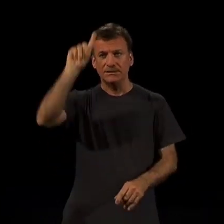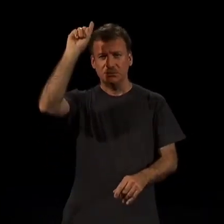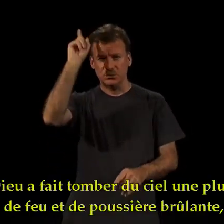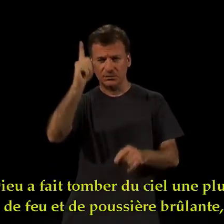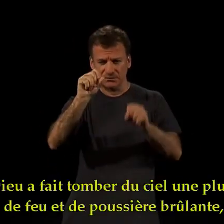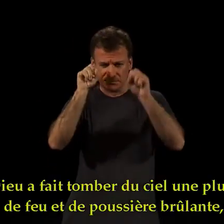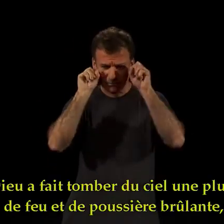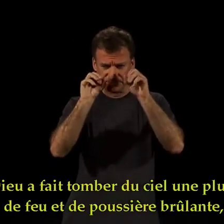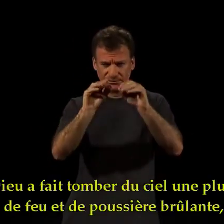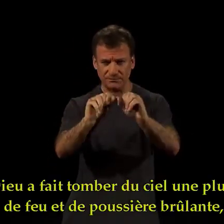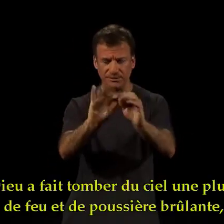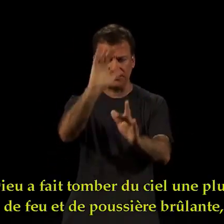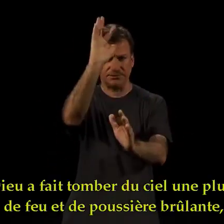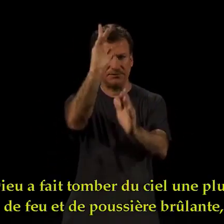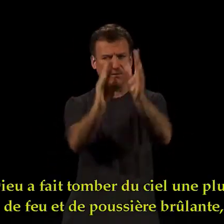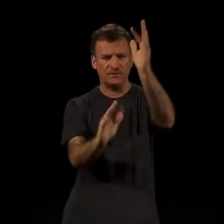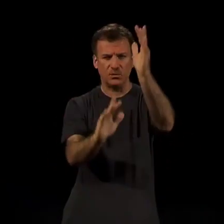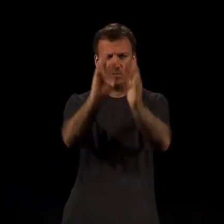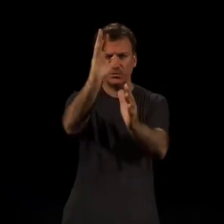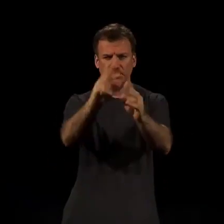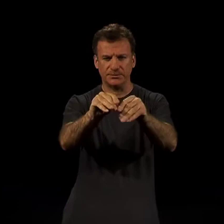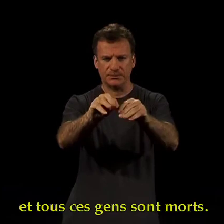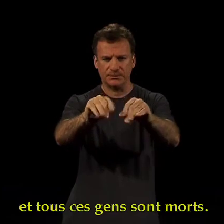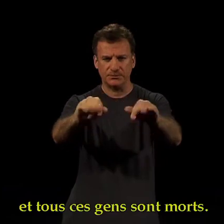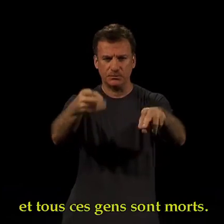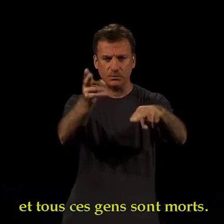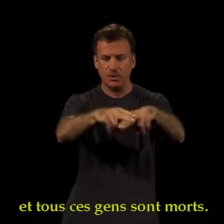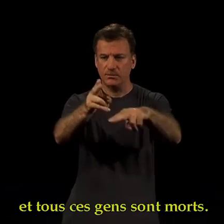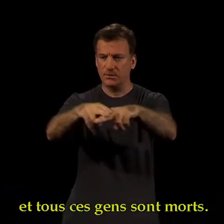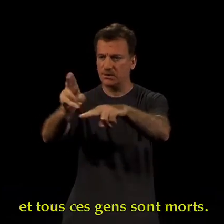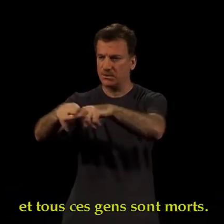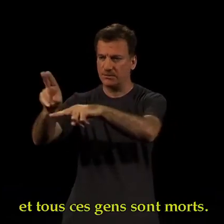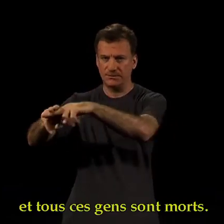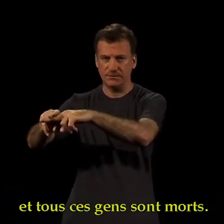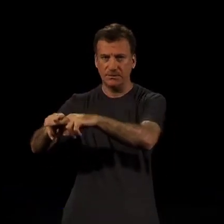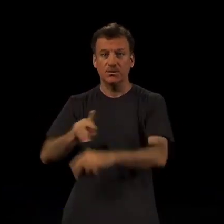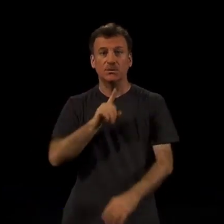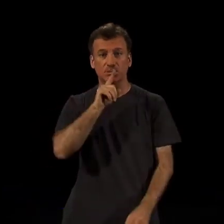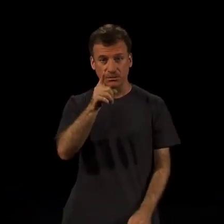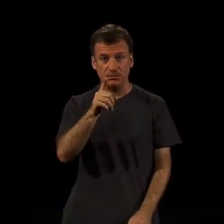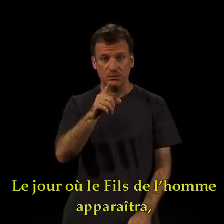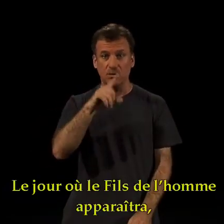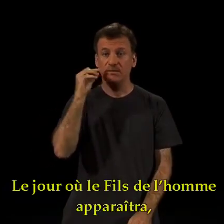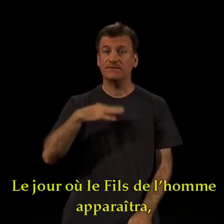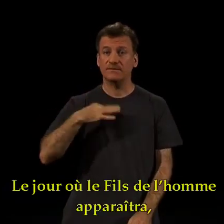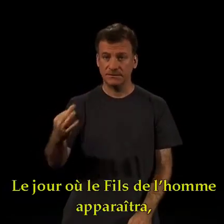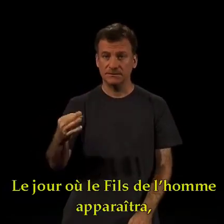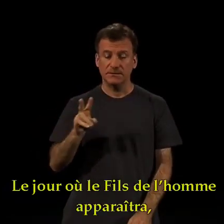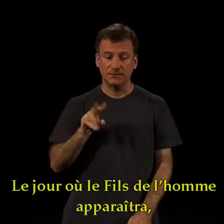Dieu a fait tomber du ciel une pluie de feu et de poussière brûlante et tous ces gens sont morts. Le jour où le Fils